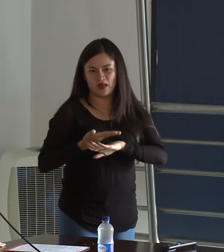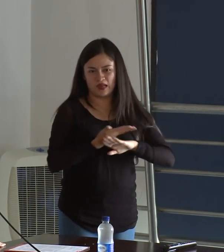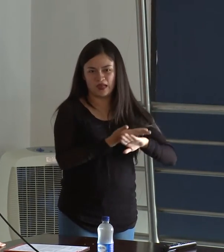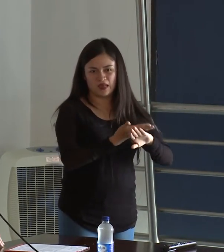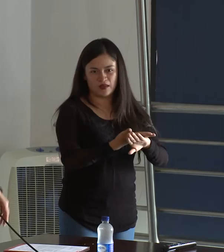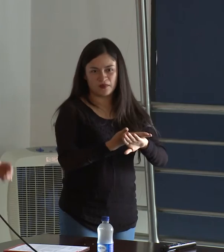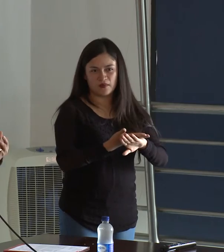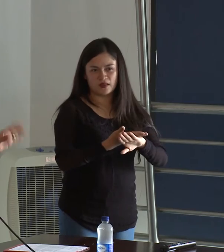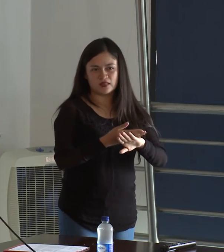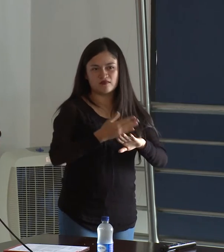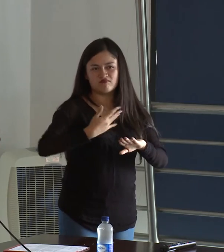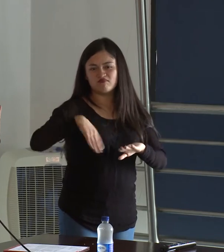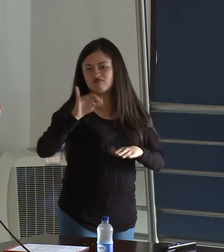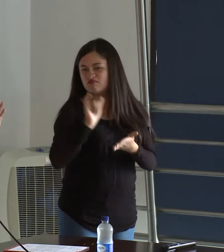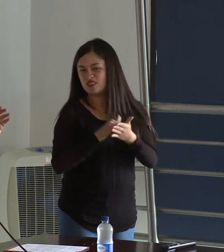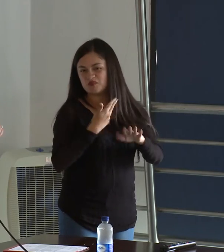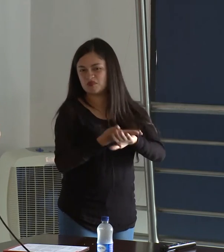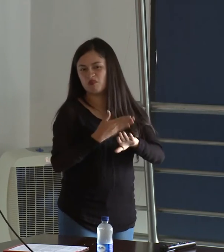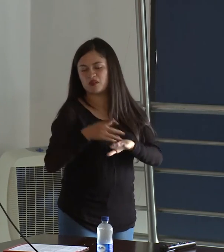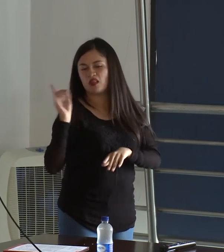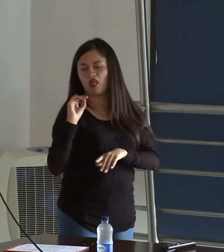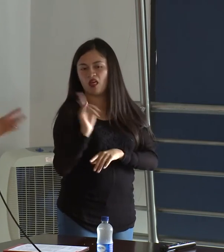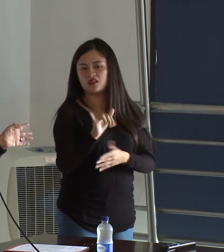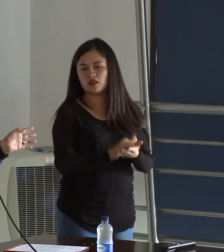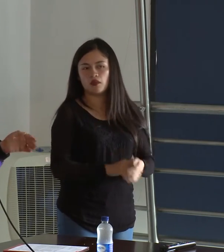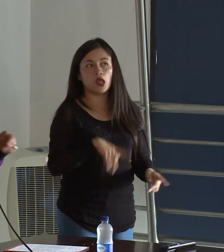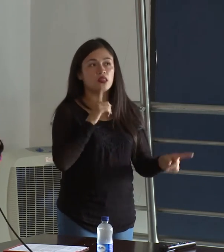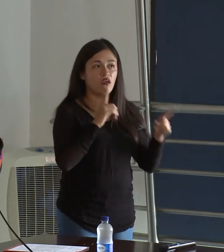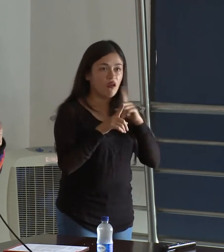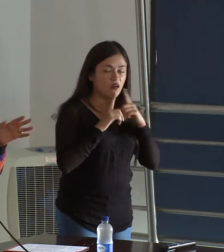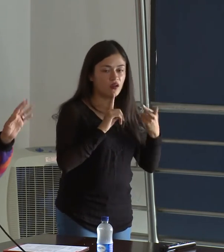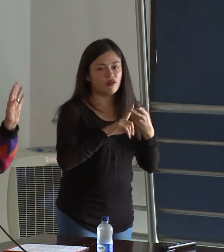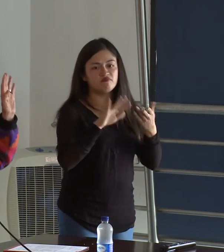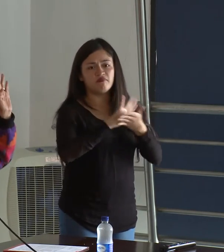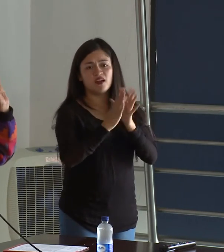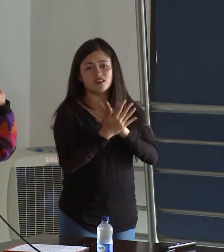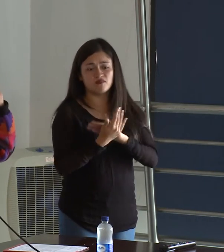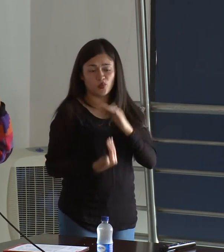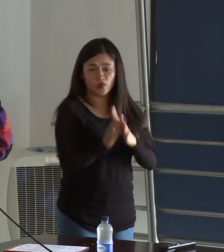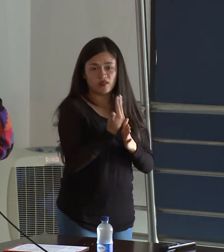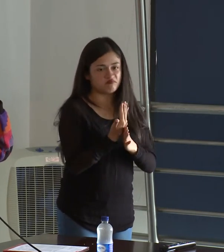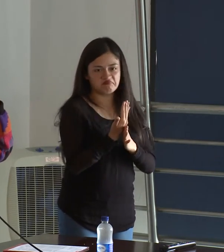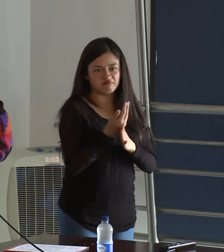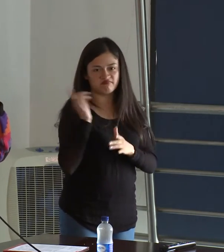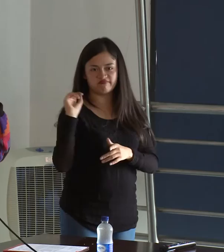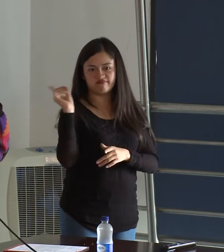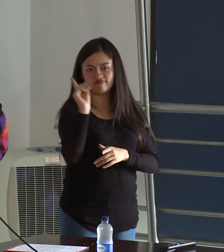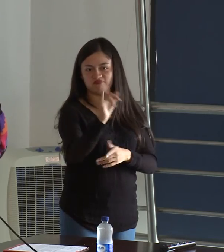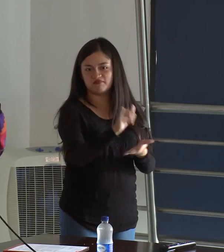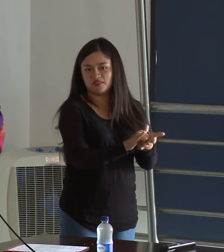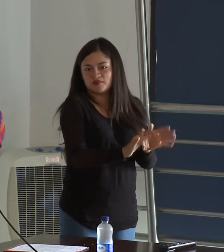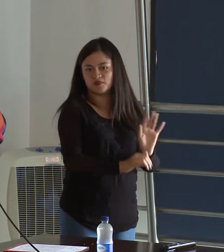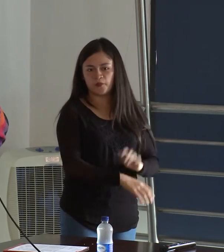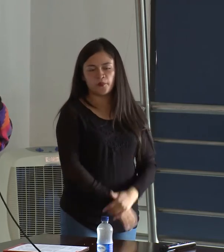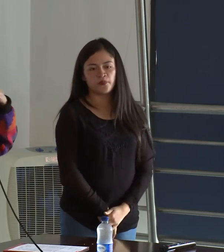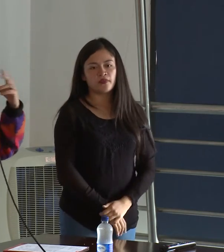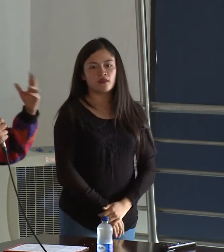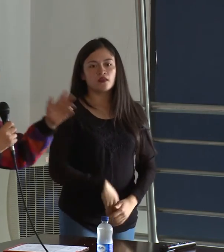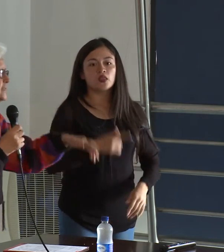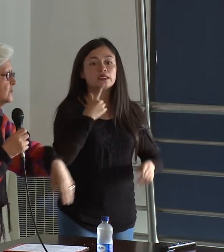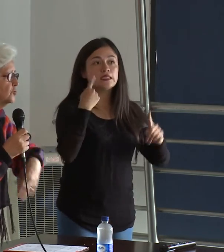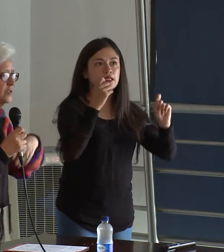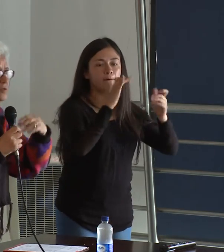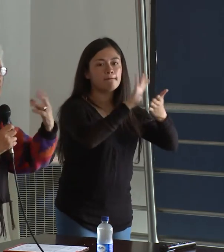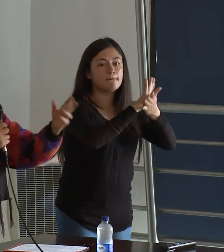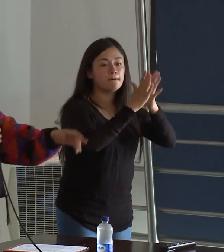sido propuestas de siempre, que le propongan a uno el diálogo y la paz, pues eso viene desde hace tiempo. Están proveyendo que la